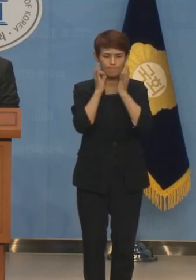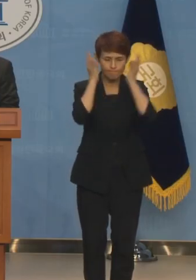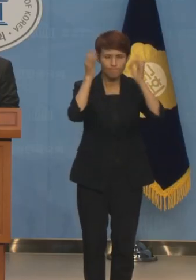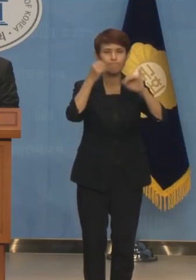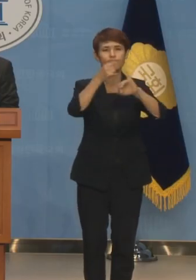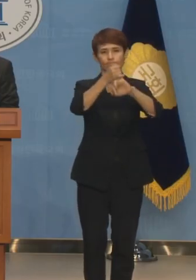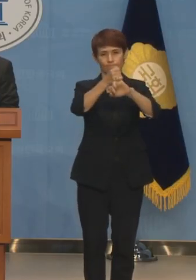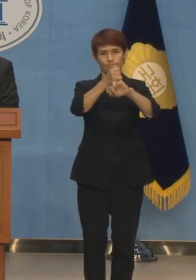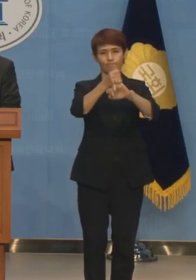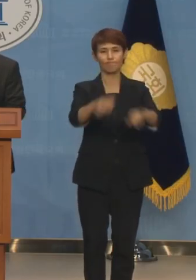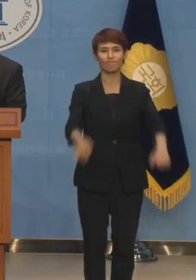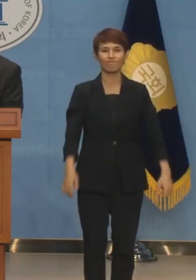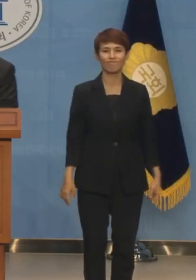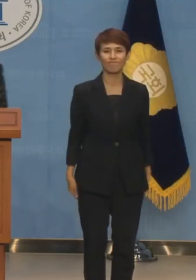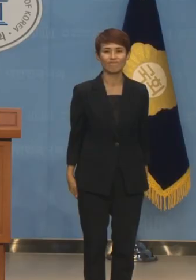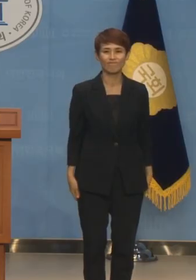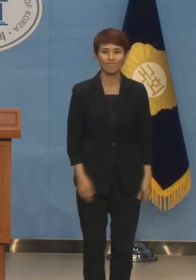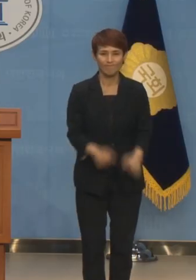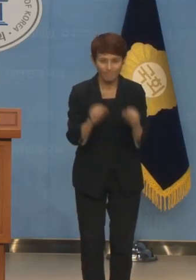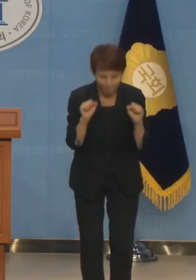다하겠습니다. 이상입니다.